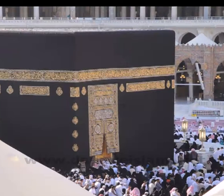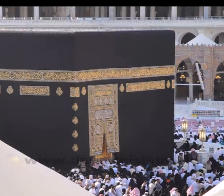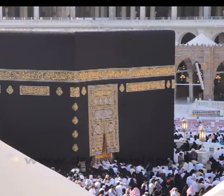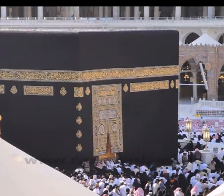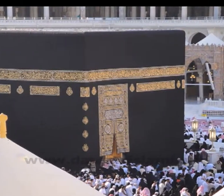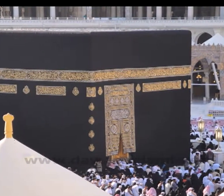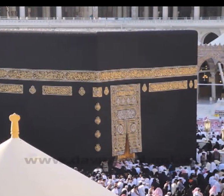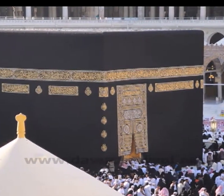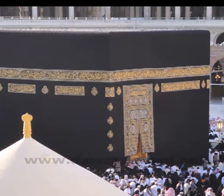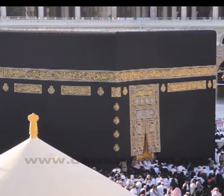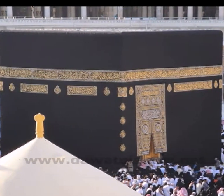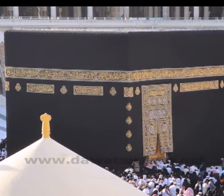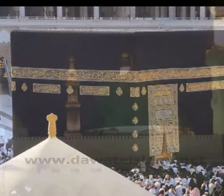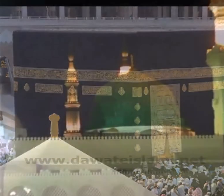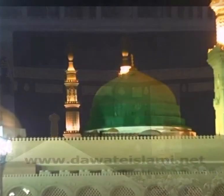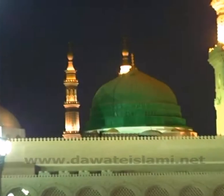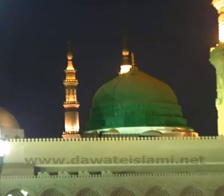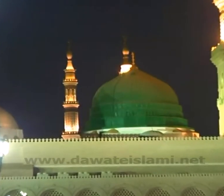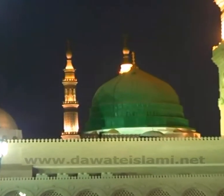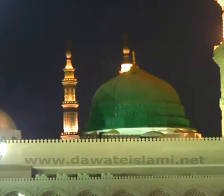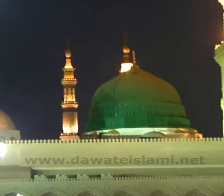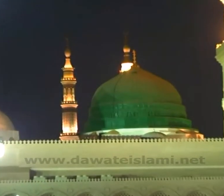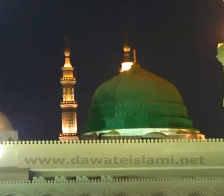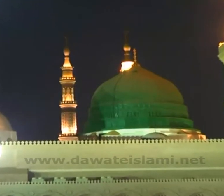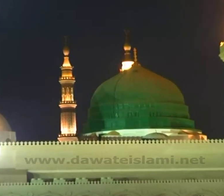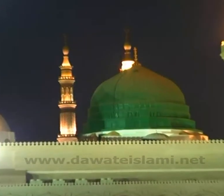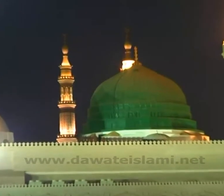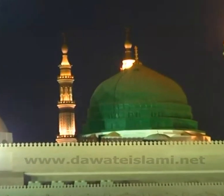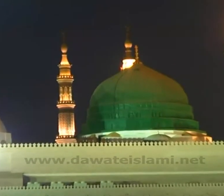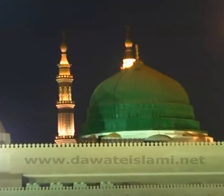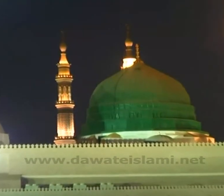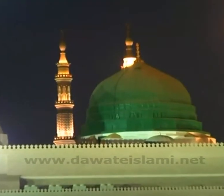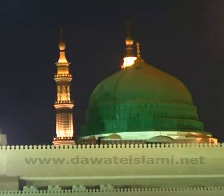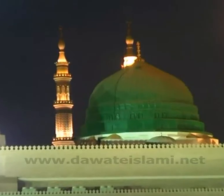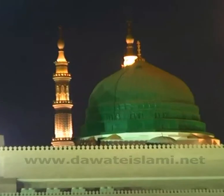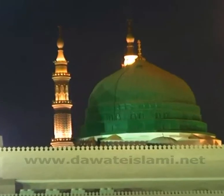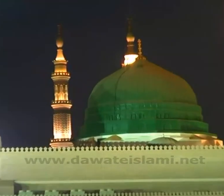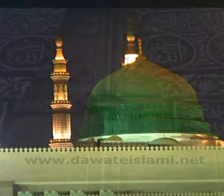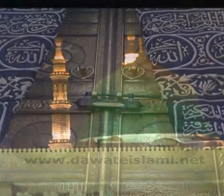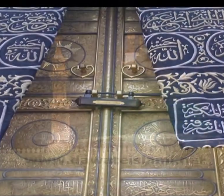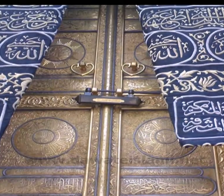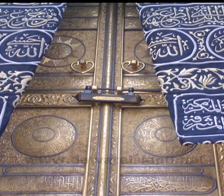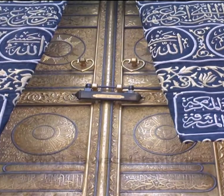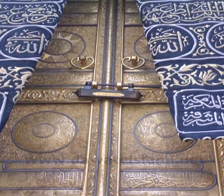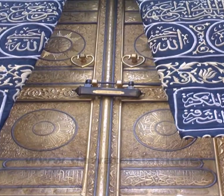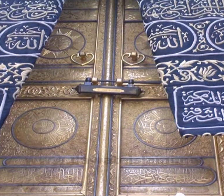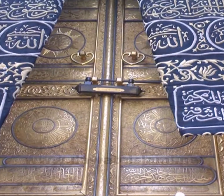الحمدللہ رب العالمین والصلاة والسلام علیہ سید المرسلین اما بعد